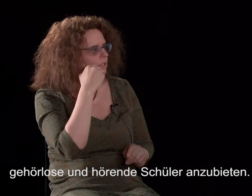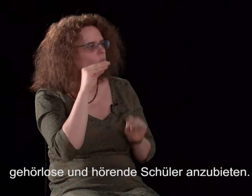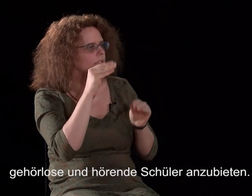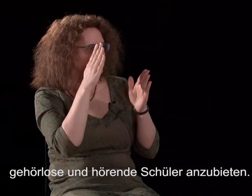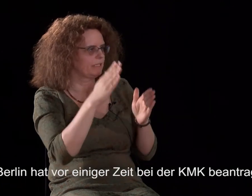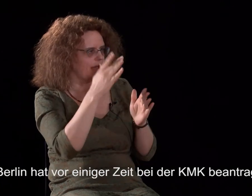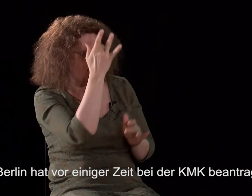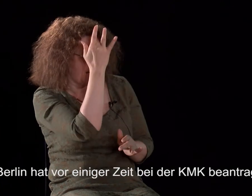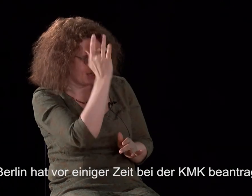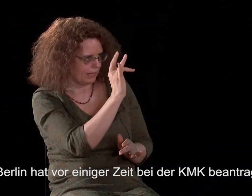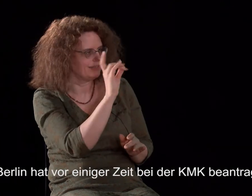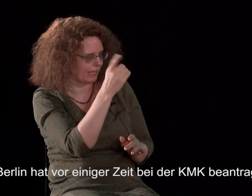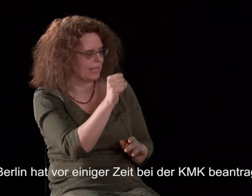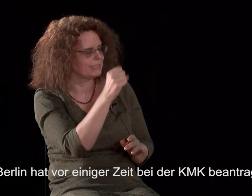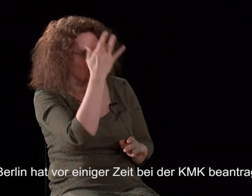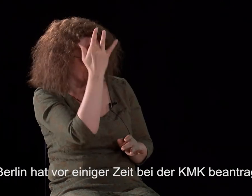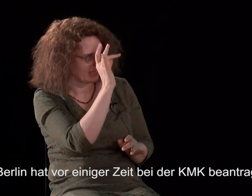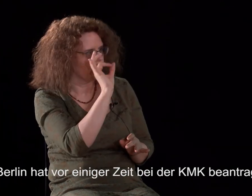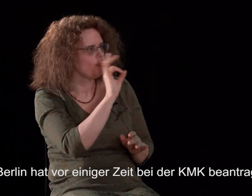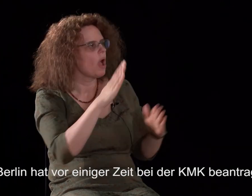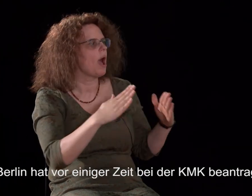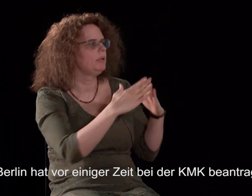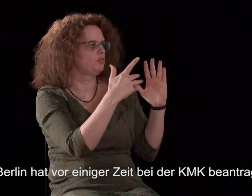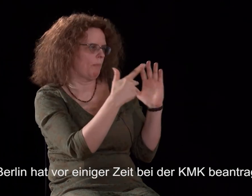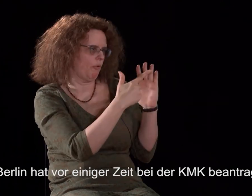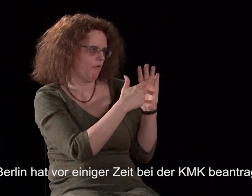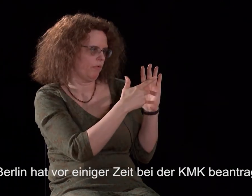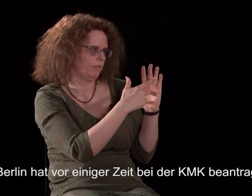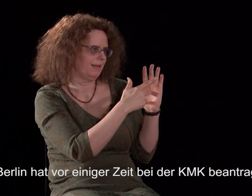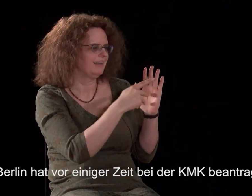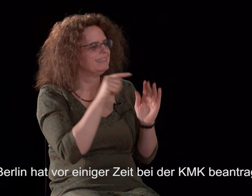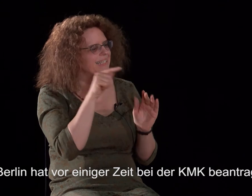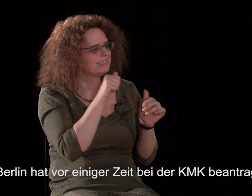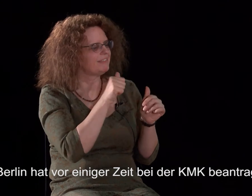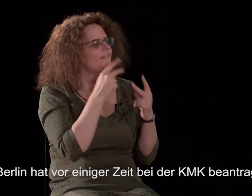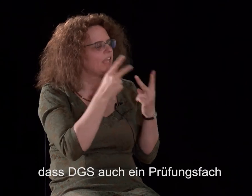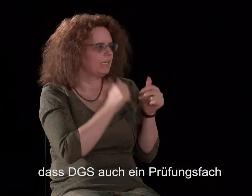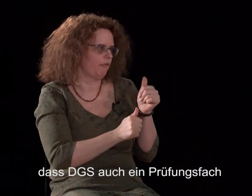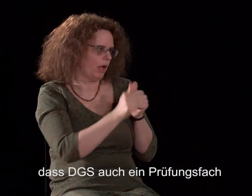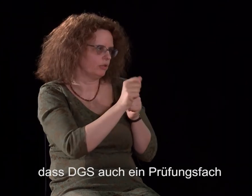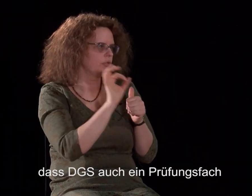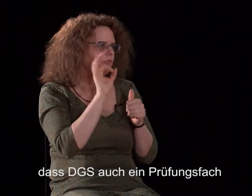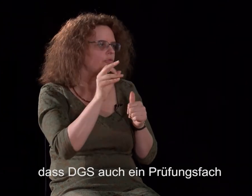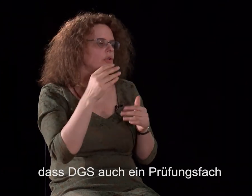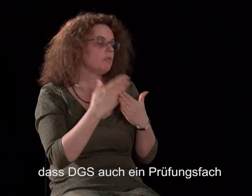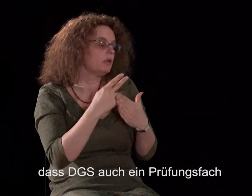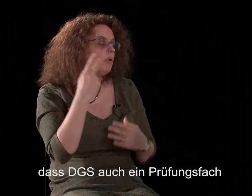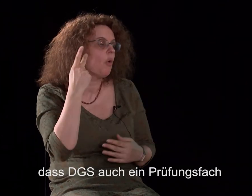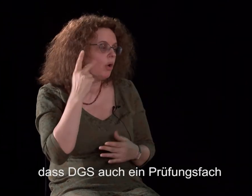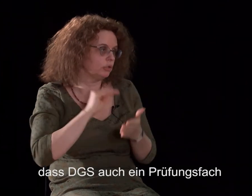Und Berlin hat vor einiger Zeit bei der KMK das Ganze beantragt, dass DGS auch ein Prüfungsfach werden